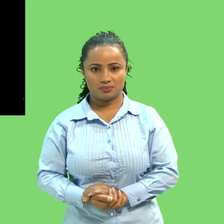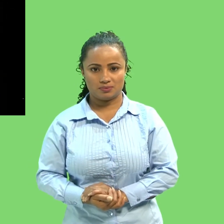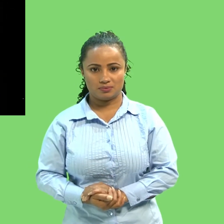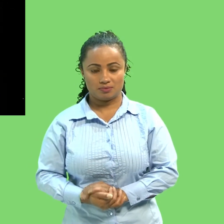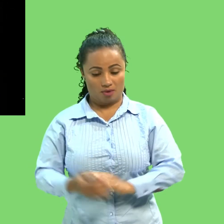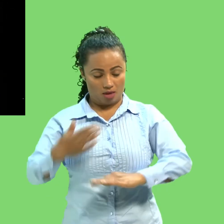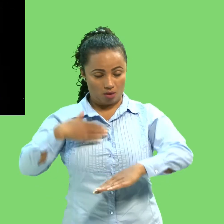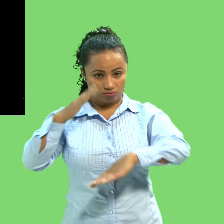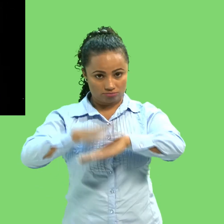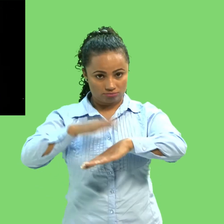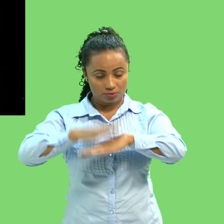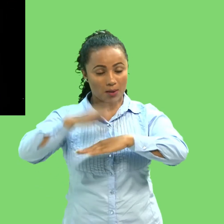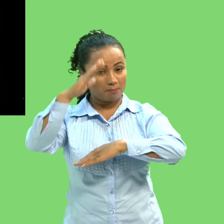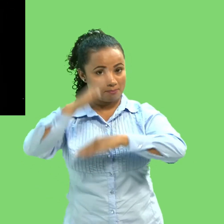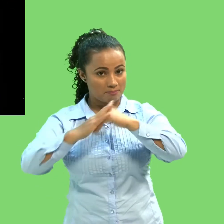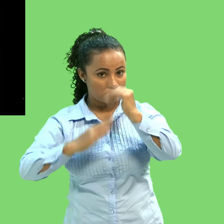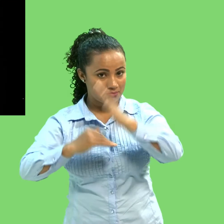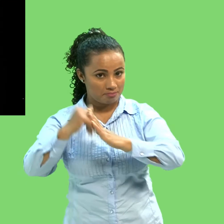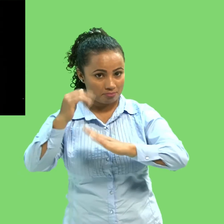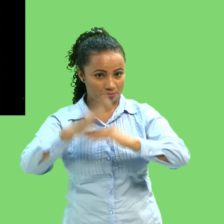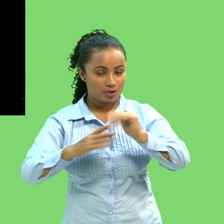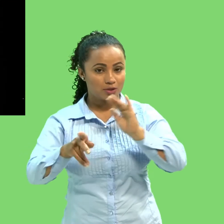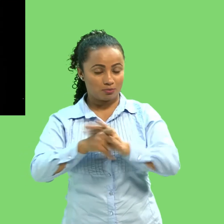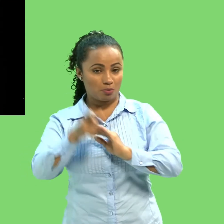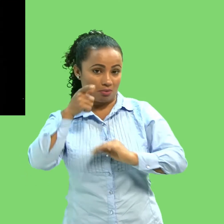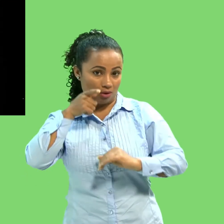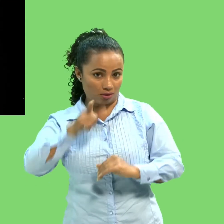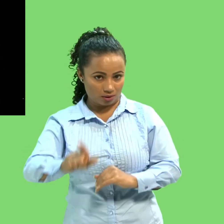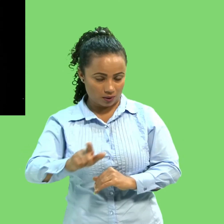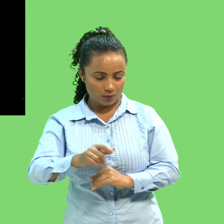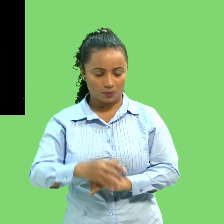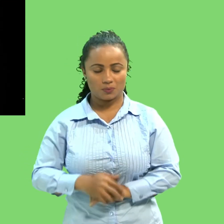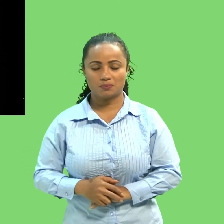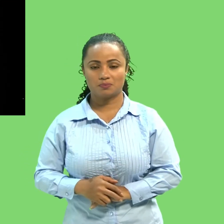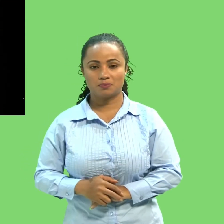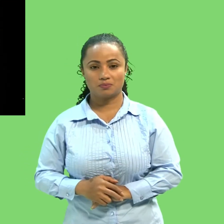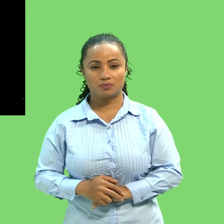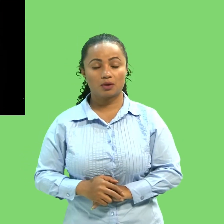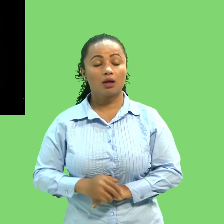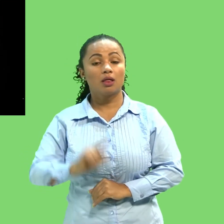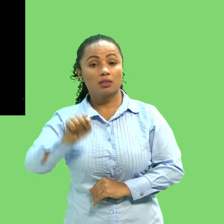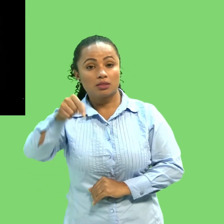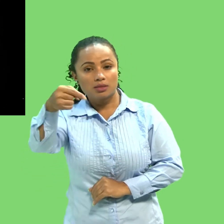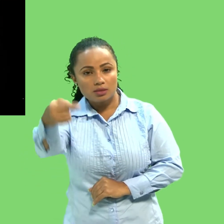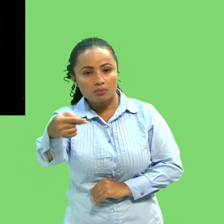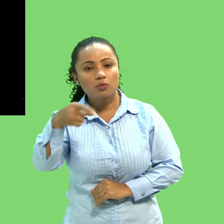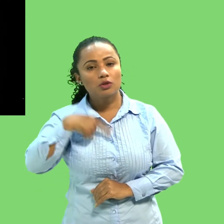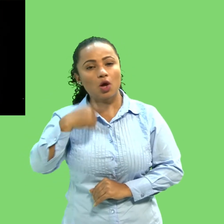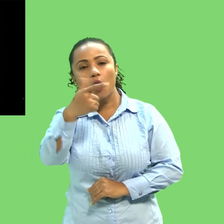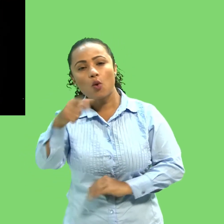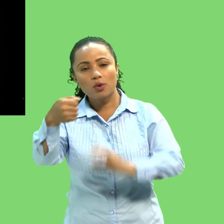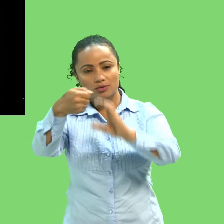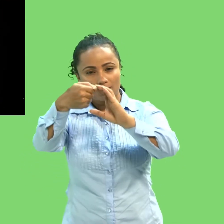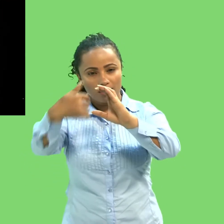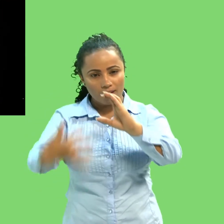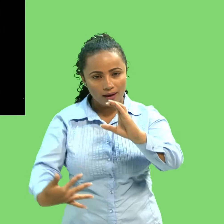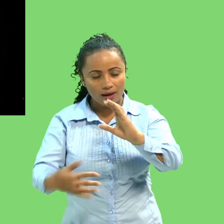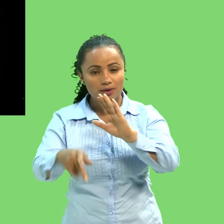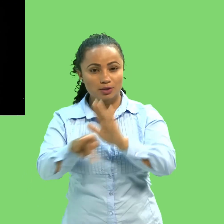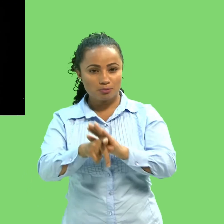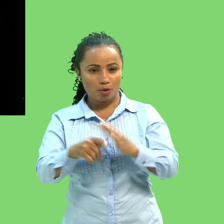A prática da língua. Depois, outro ponto ligado às características da pesquisa da linguística aplicada